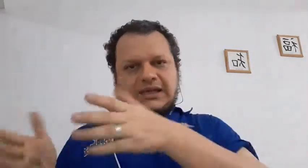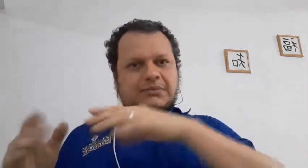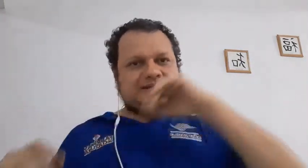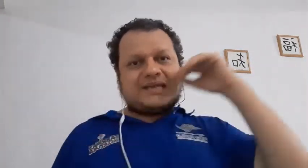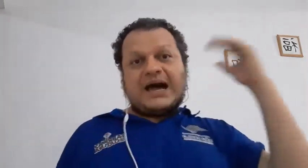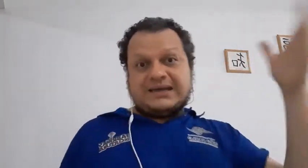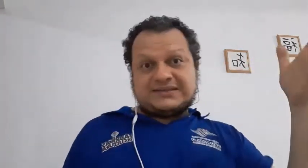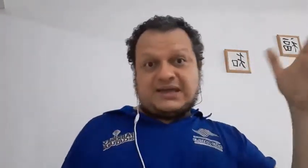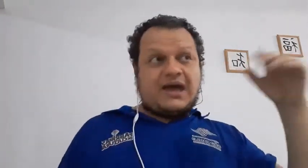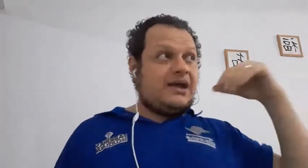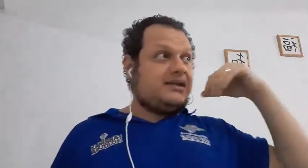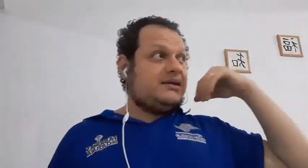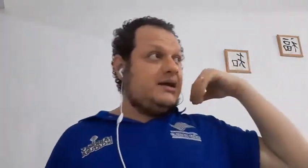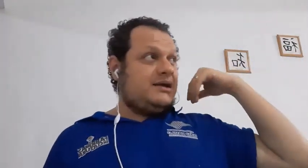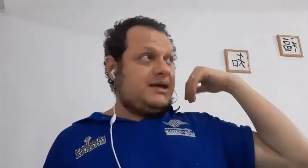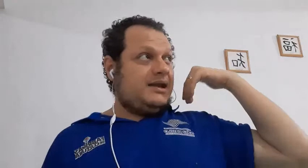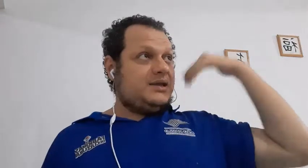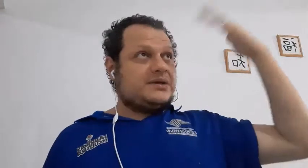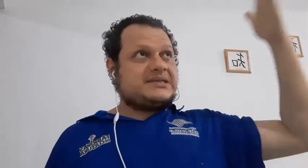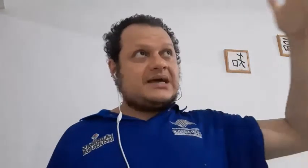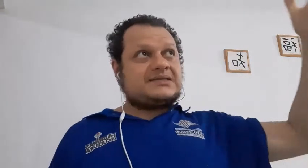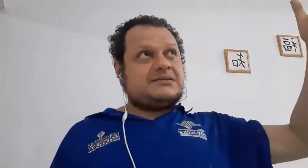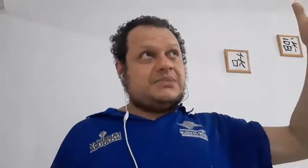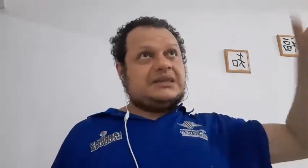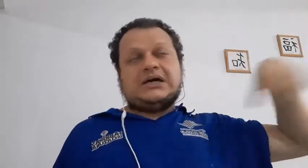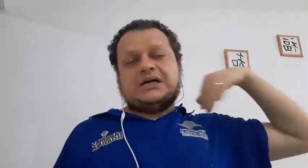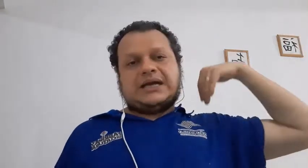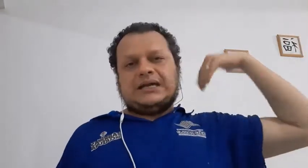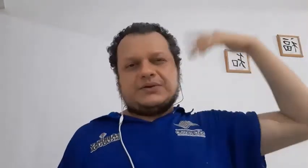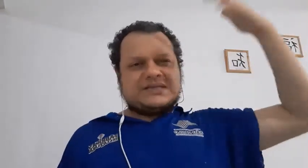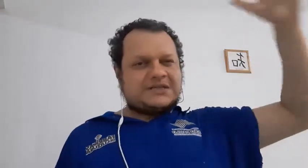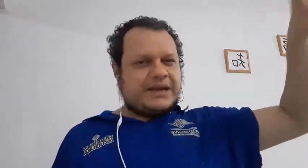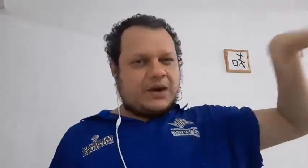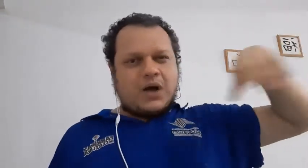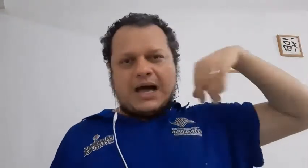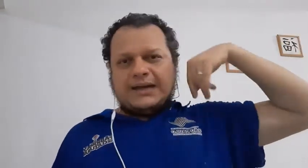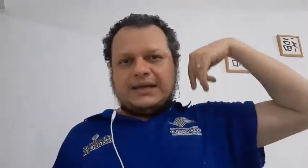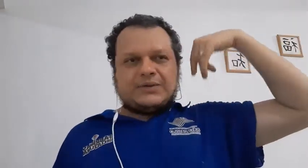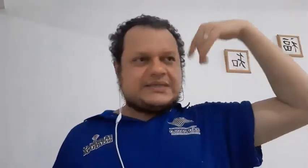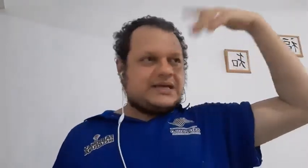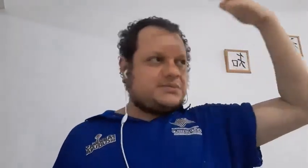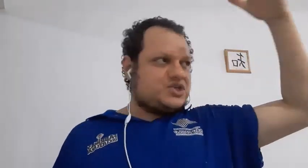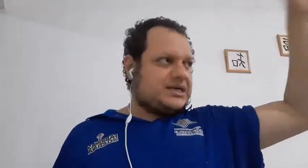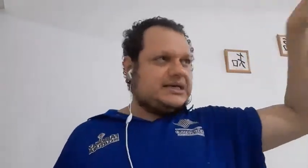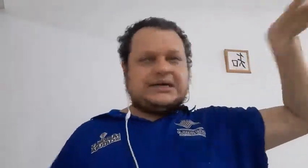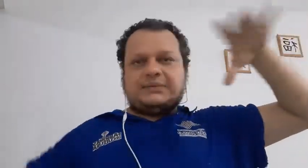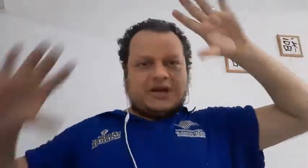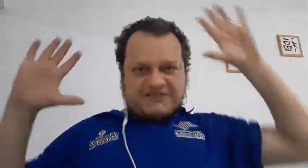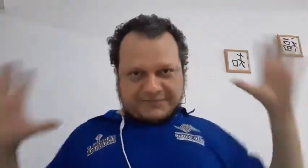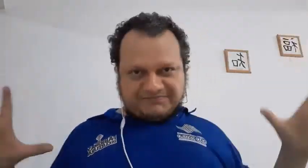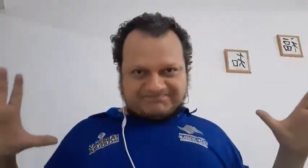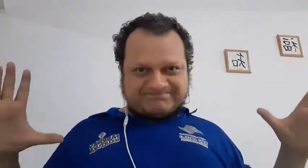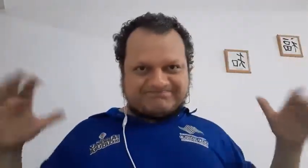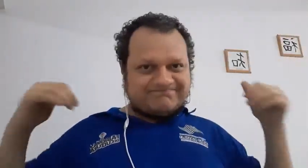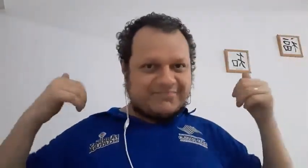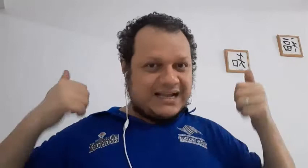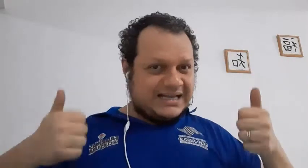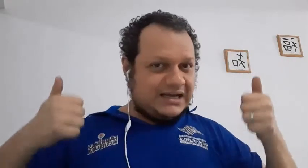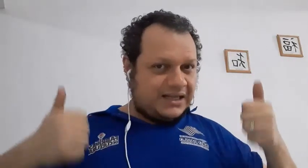Libras, ASL, né, língua de sinais britânica, língua de sinais paraguaia, língua de sinais mexicana e por aí vai. Cada língua